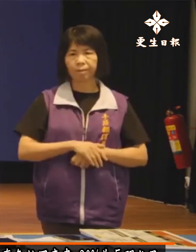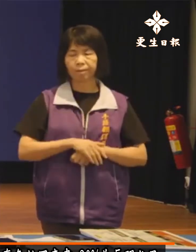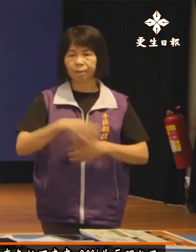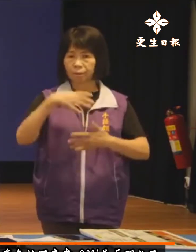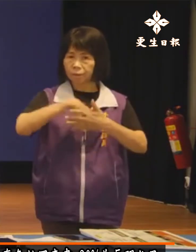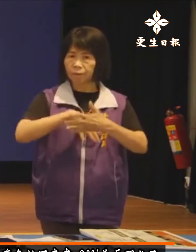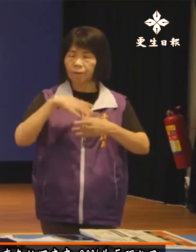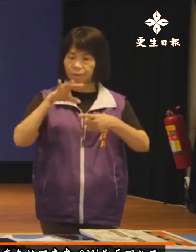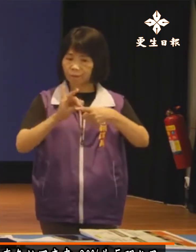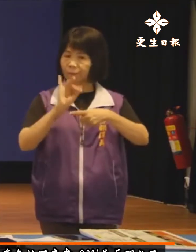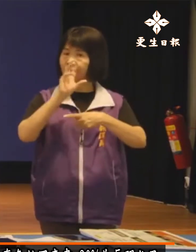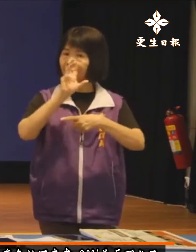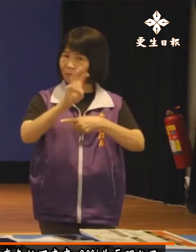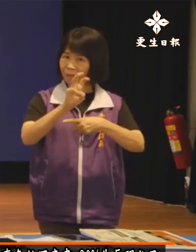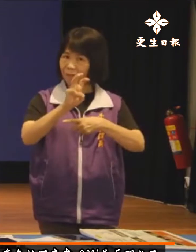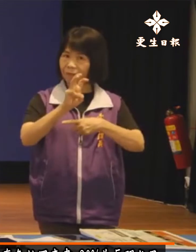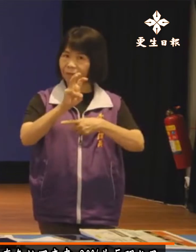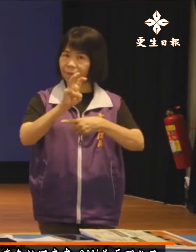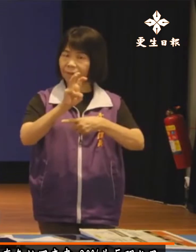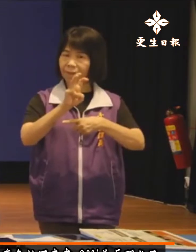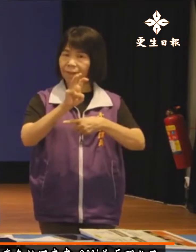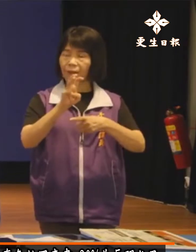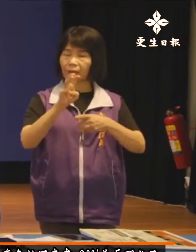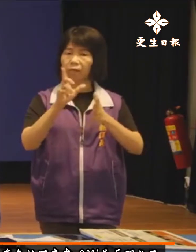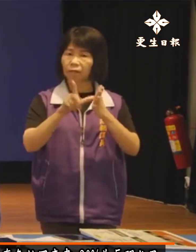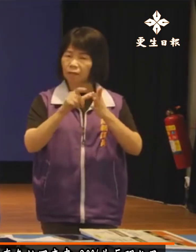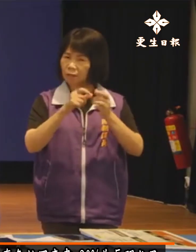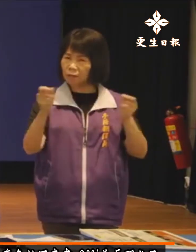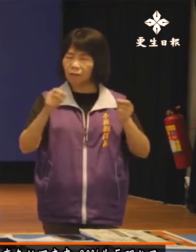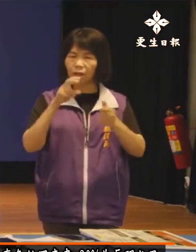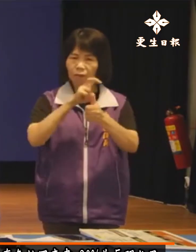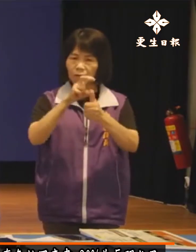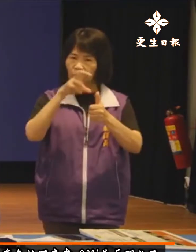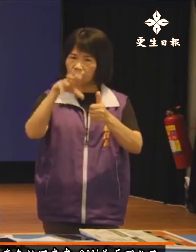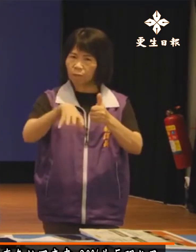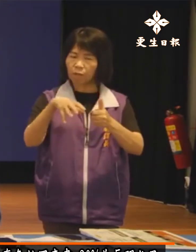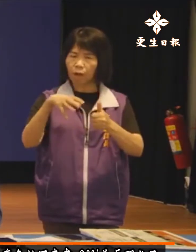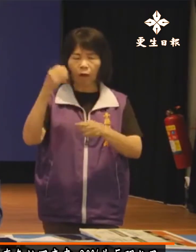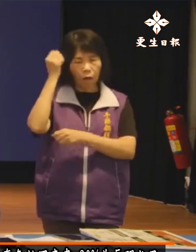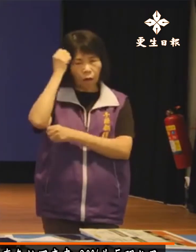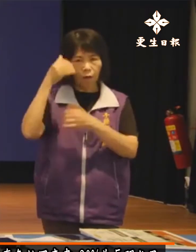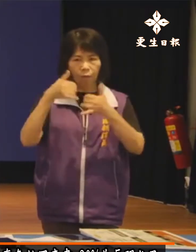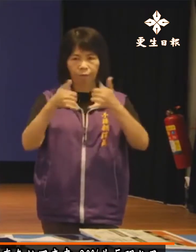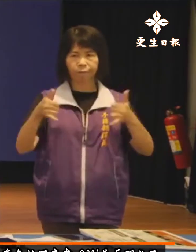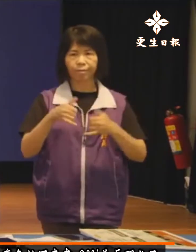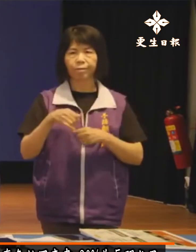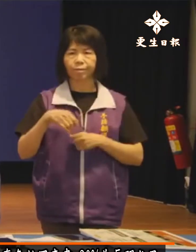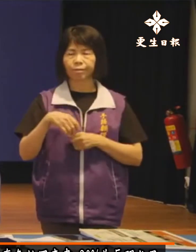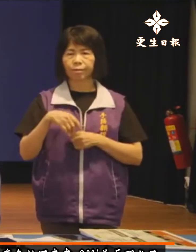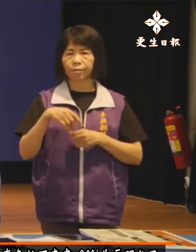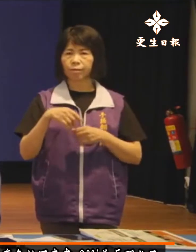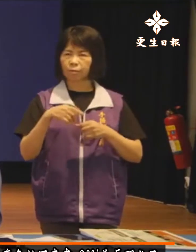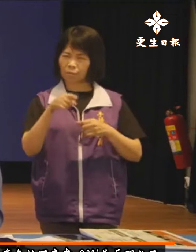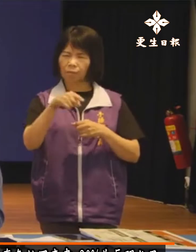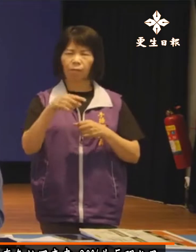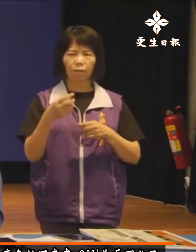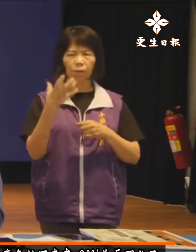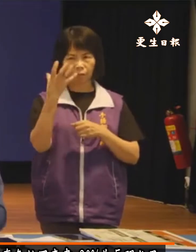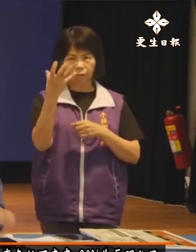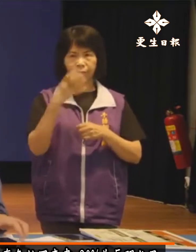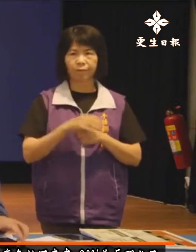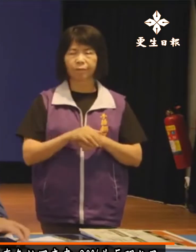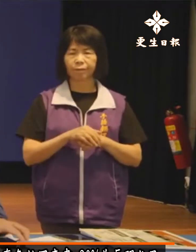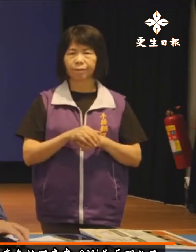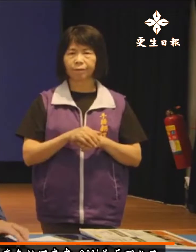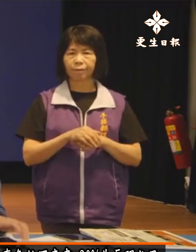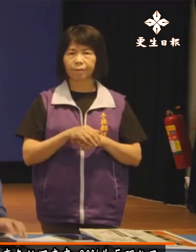那其中这里面呢，有30%呢，他是一个就是我们长照机构的住民。所以他的机构住民的比